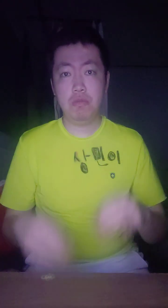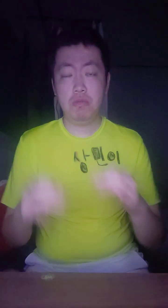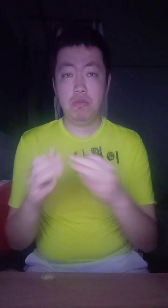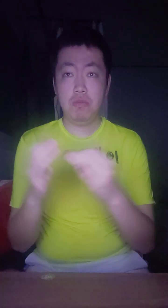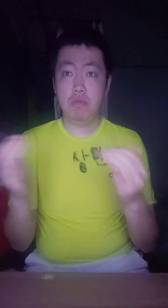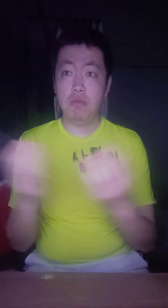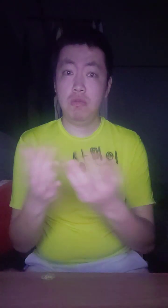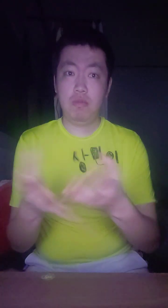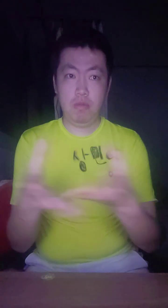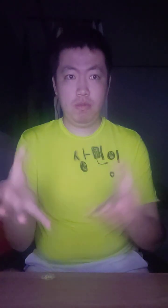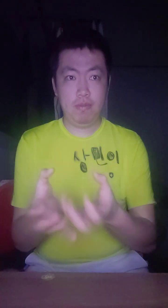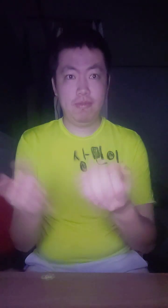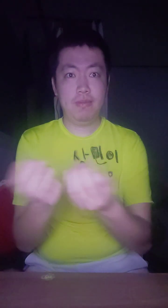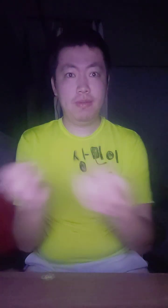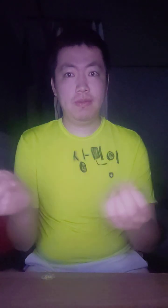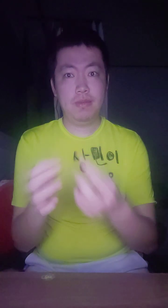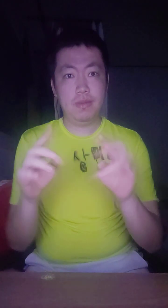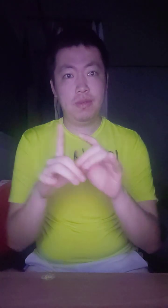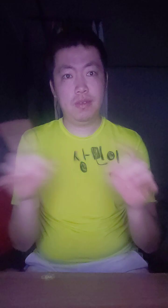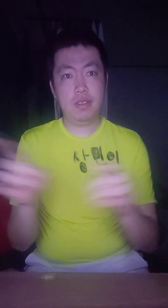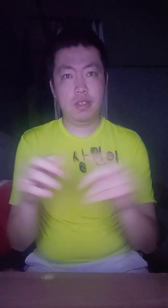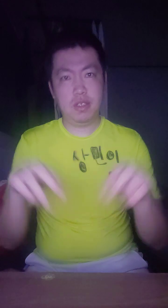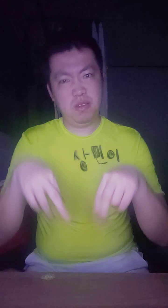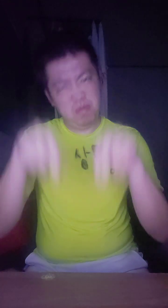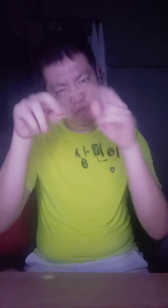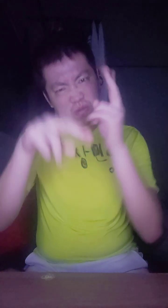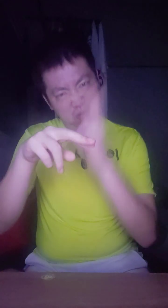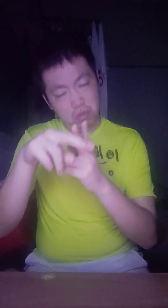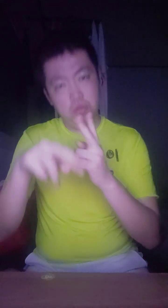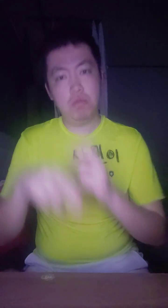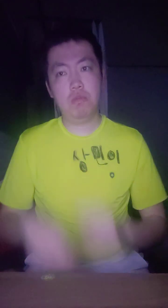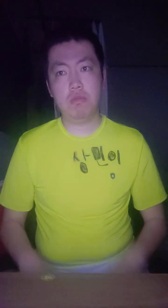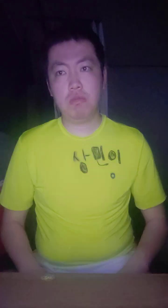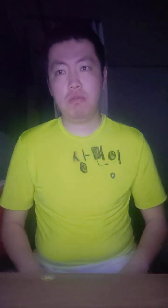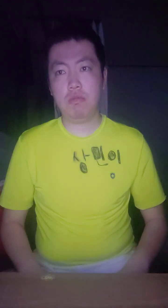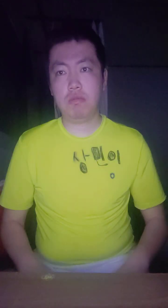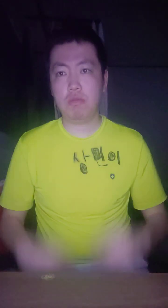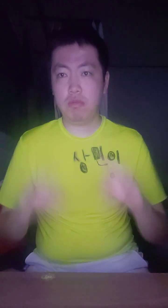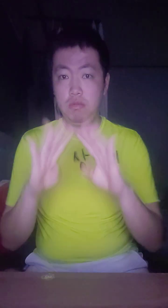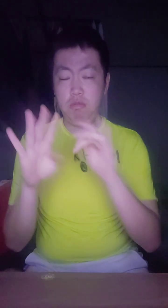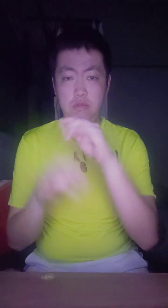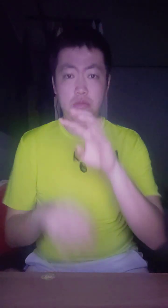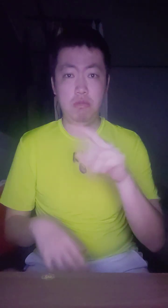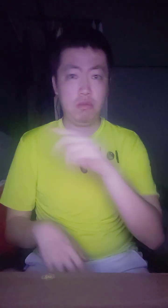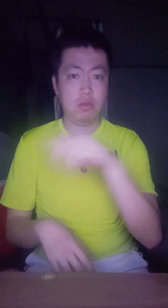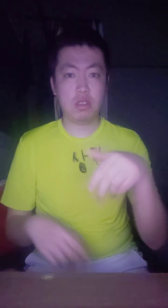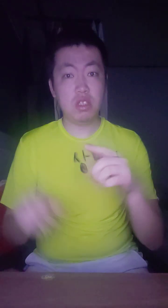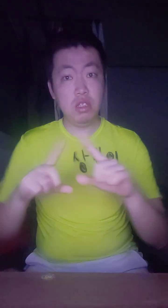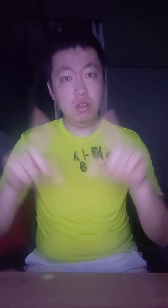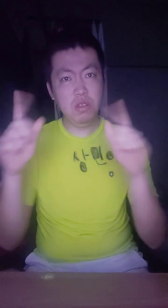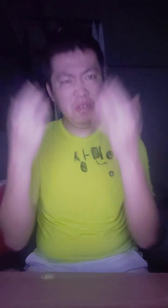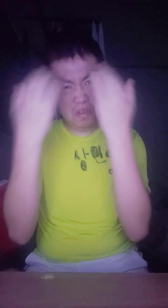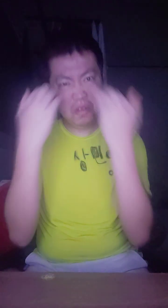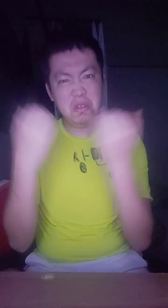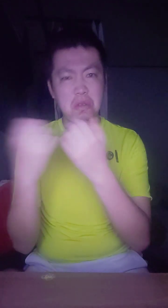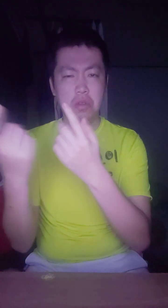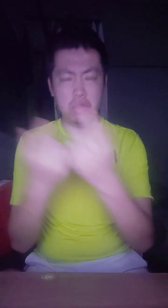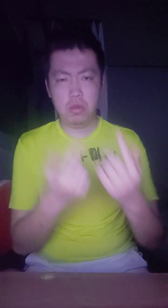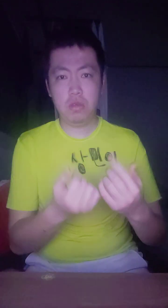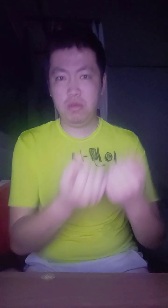서울 암사동 주택가에도 50분 동안 전기가 끊겼습니다. 980세대가 한낮 무더위를 고스란히 견뎌야